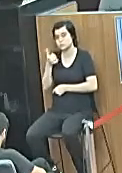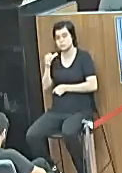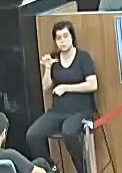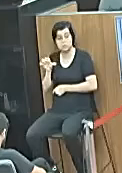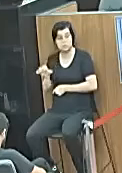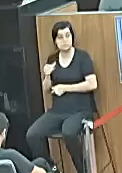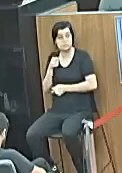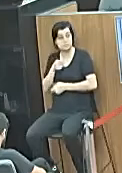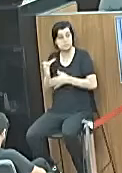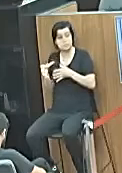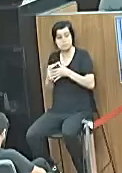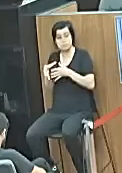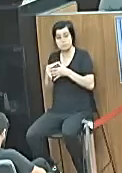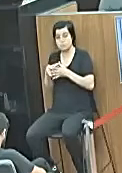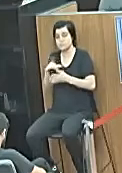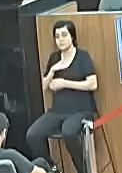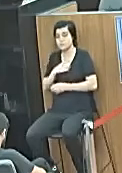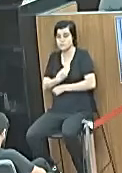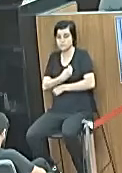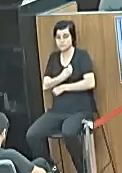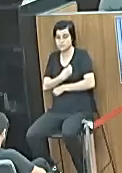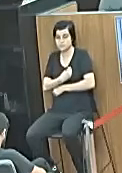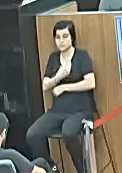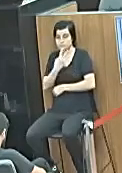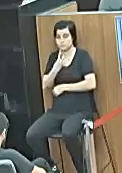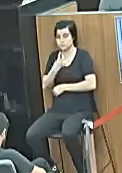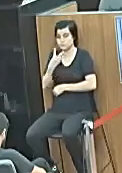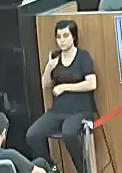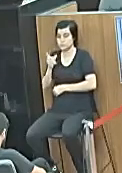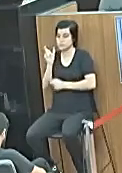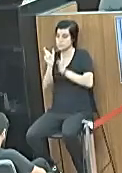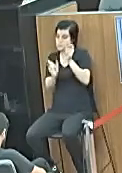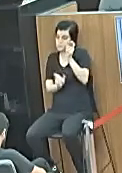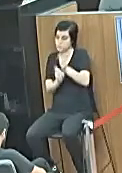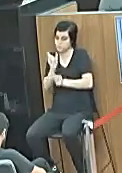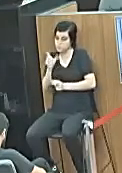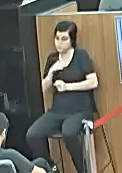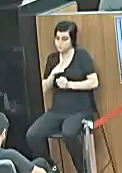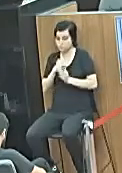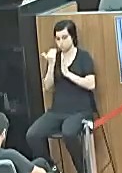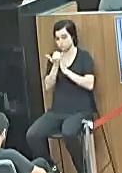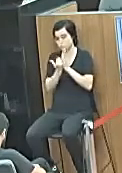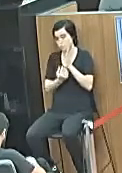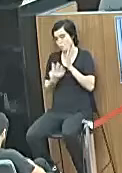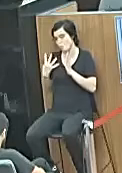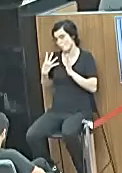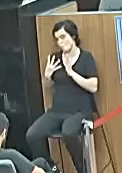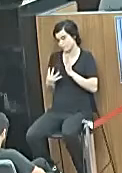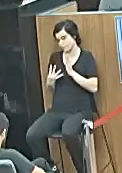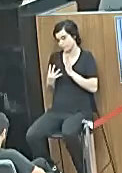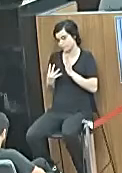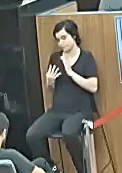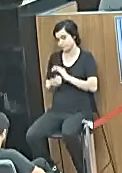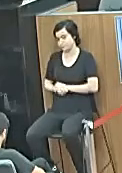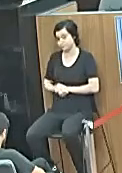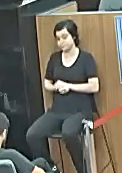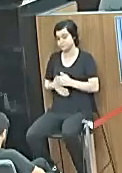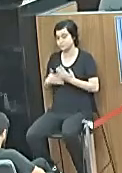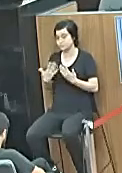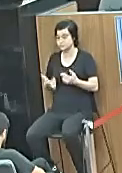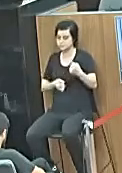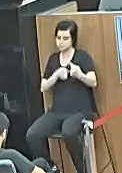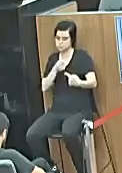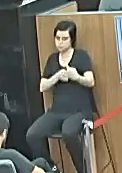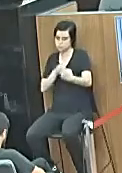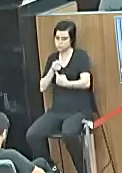esse grupo de trabalho contou com a participação de 42 pessoas e foi dividido em quatro subgrupos como resultado das